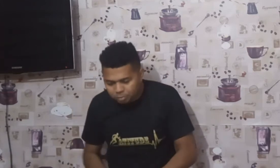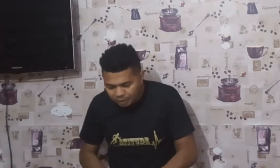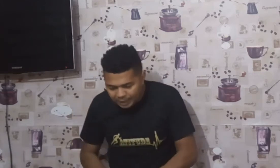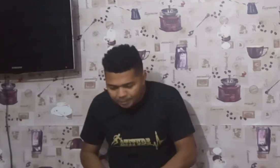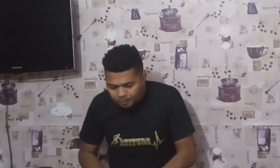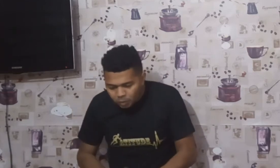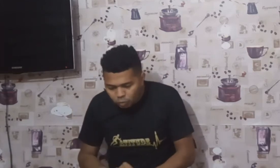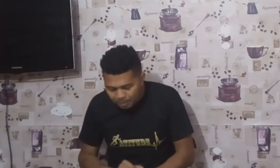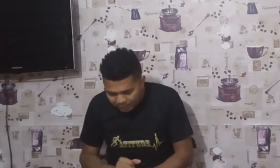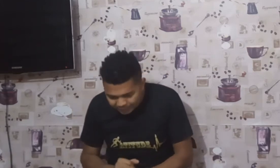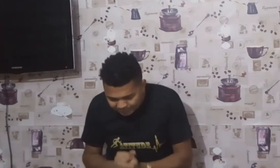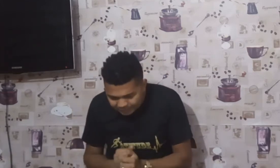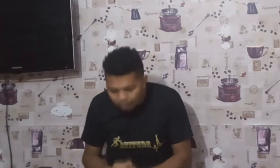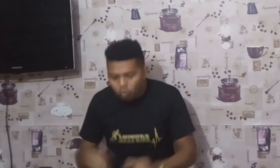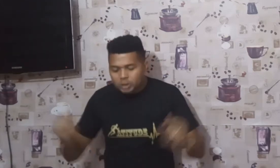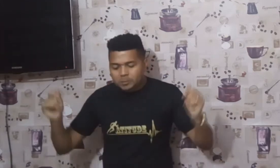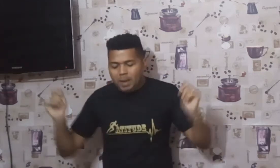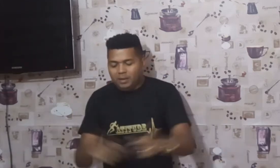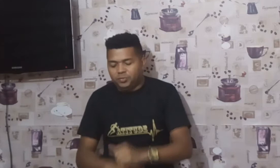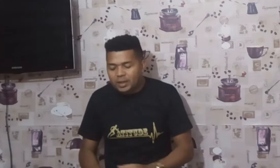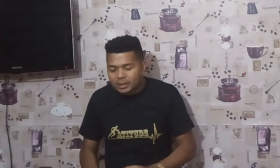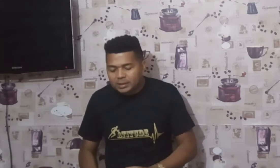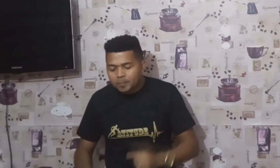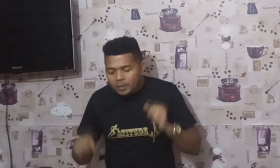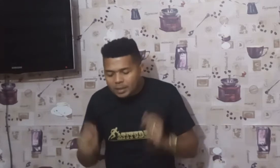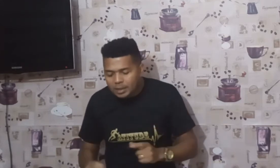de lei do deputado Cezinha, os bailes funk que